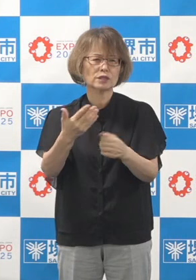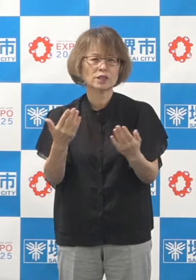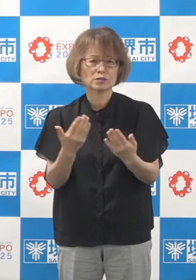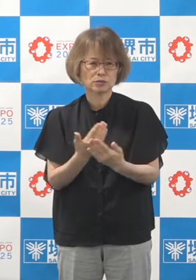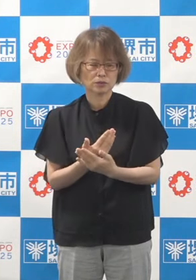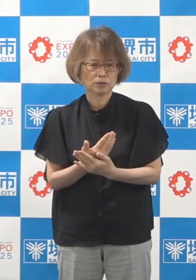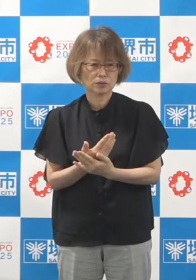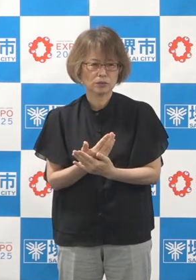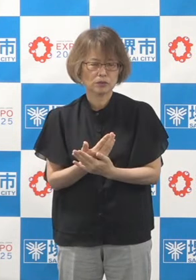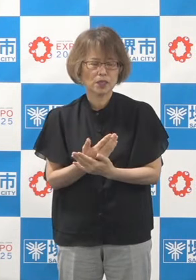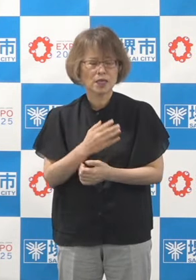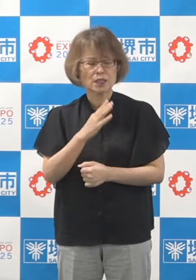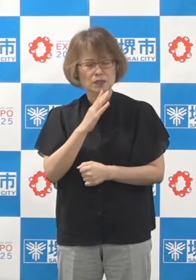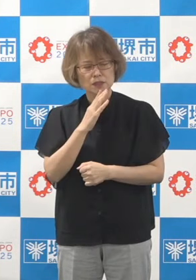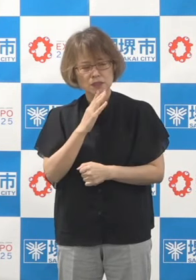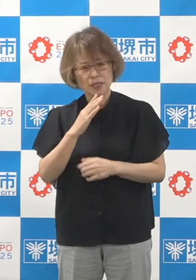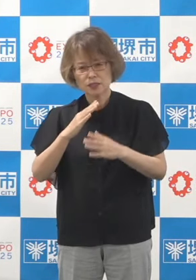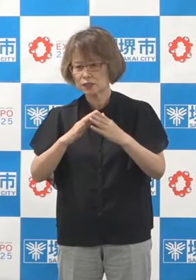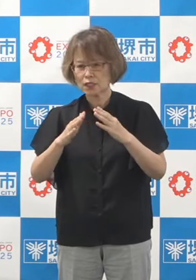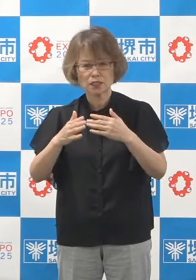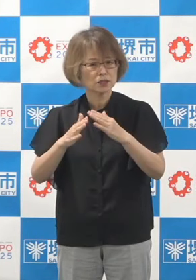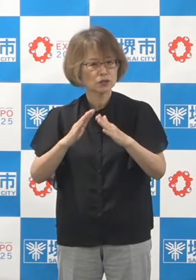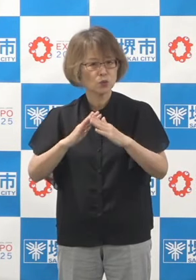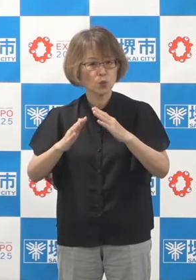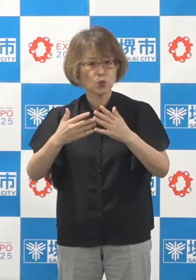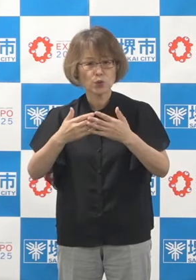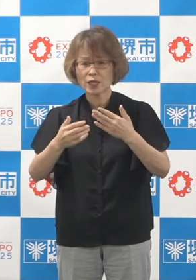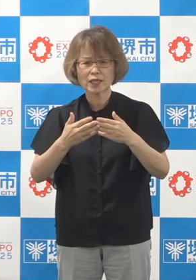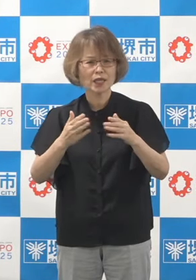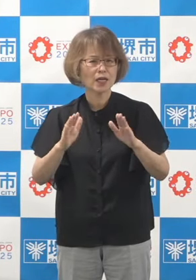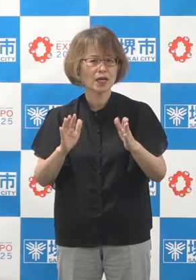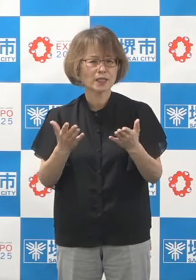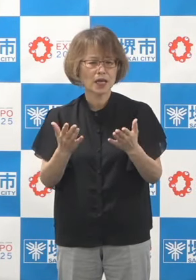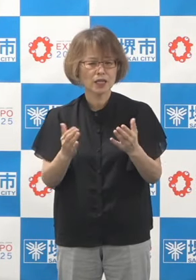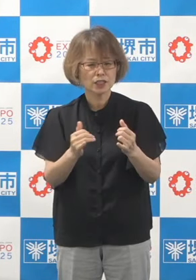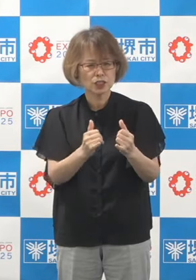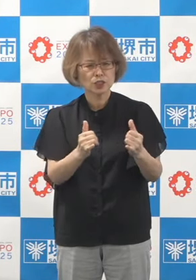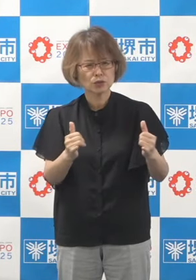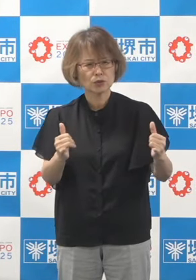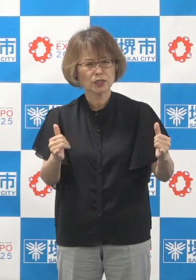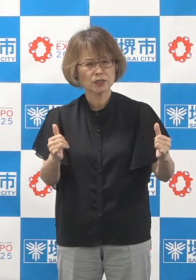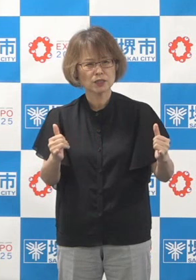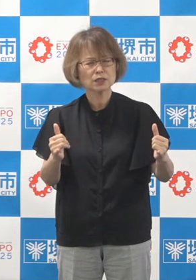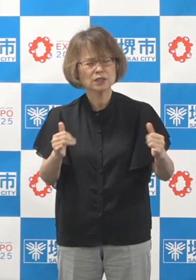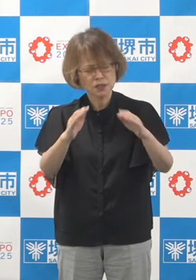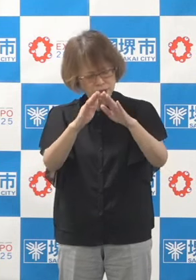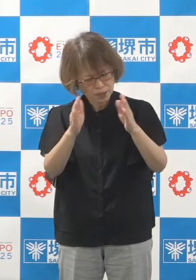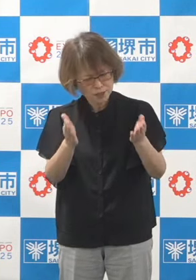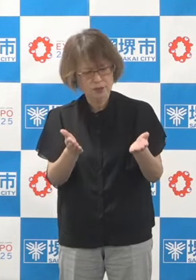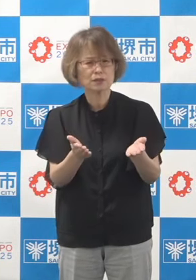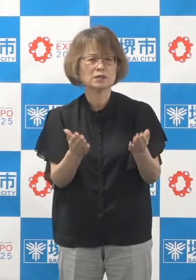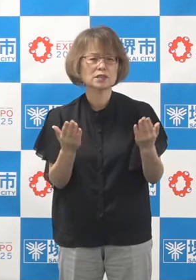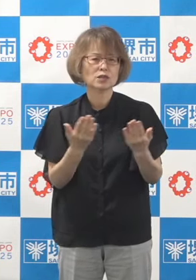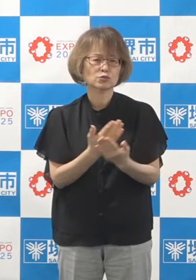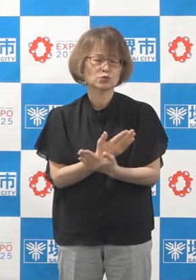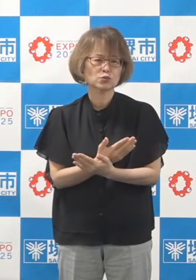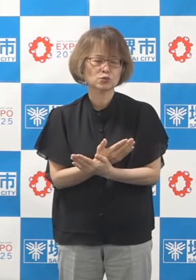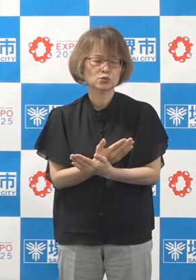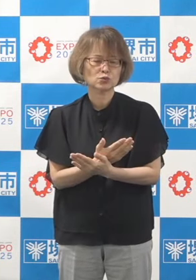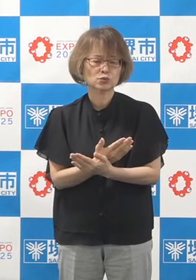に戦争を経験していない世代が大半となってしまっています。